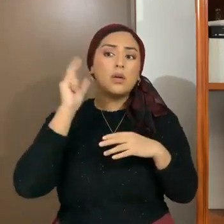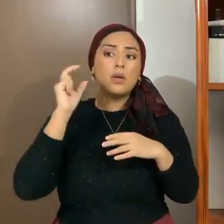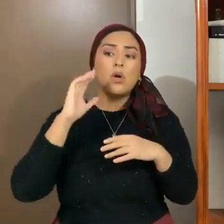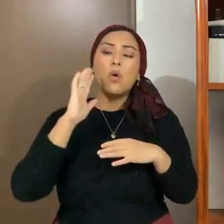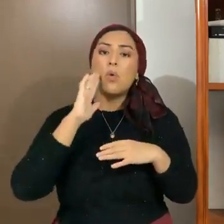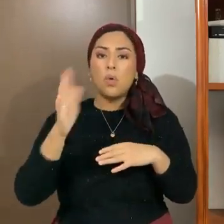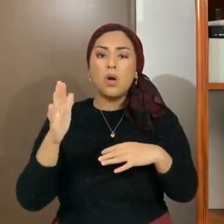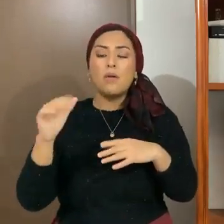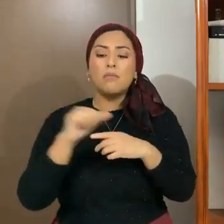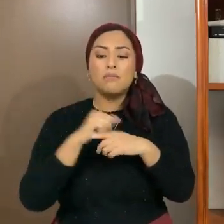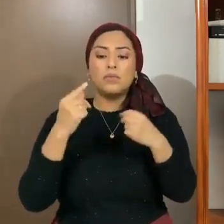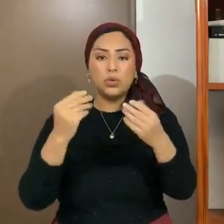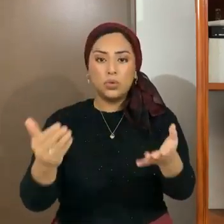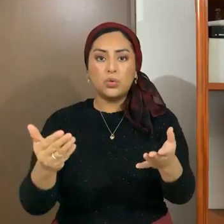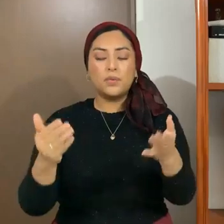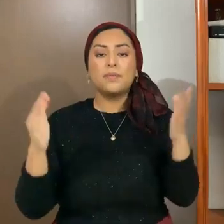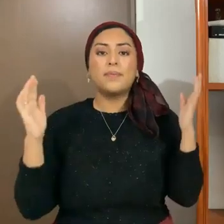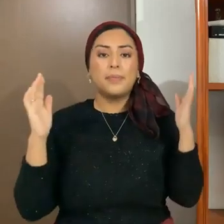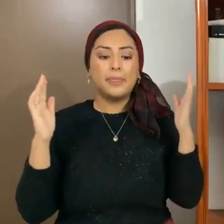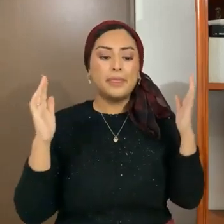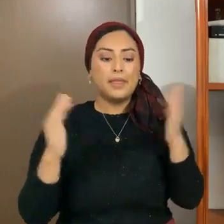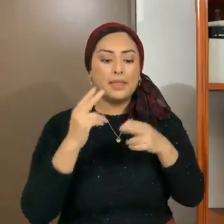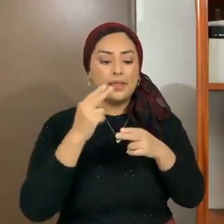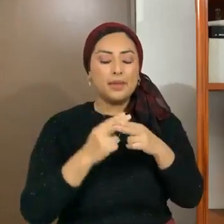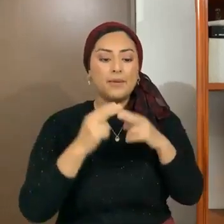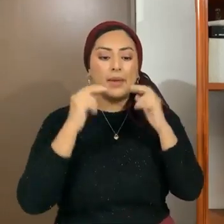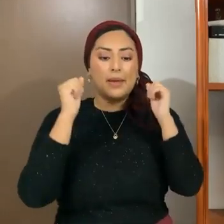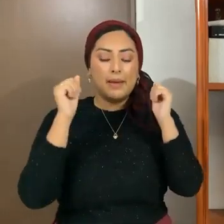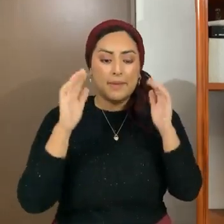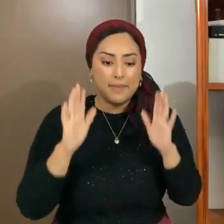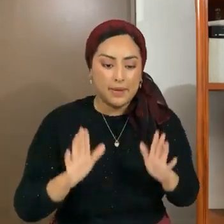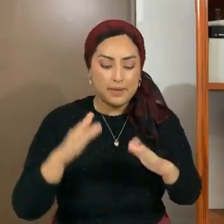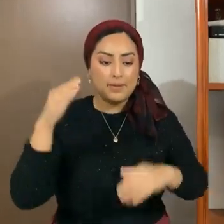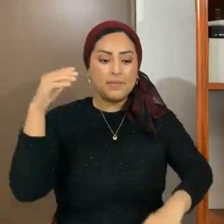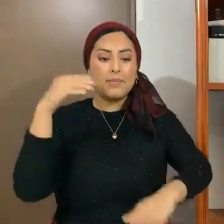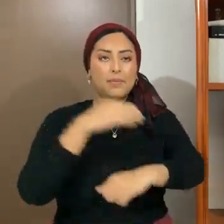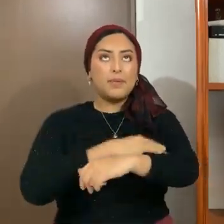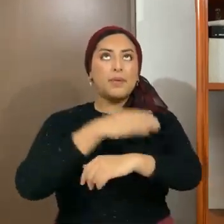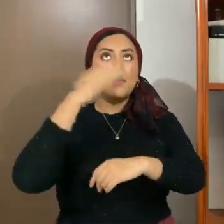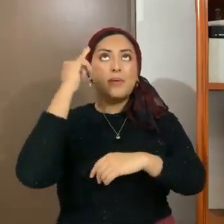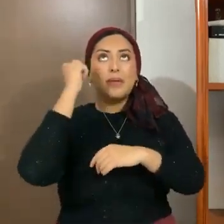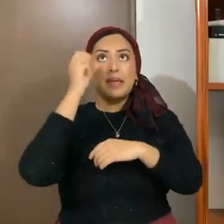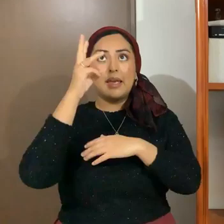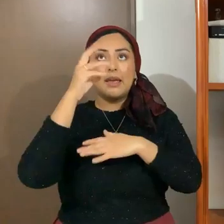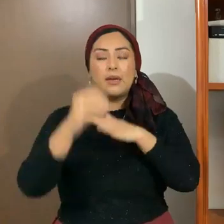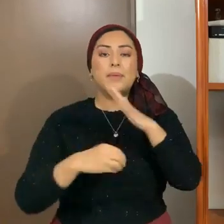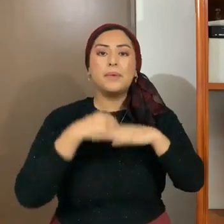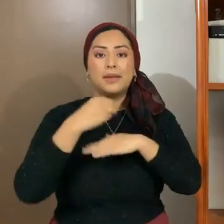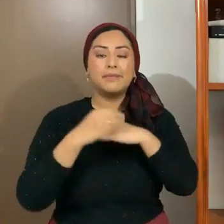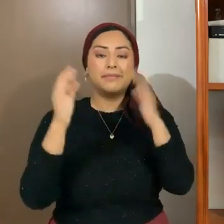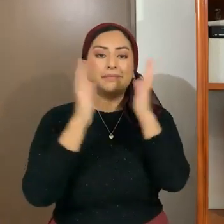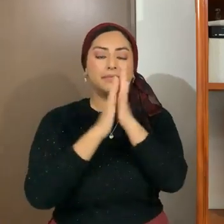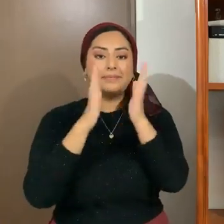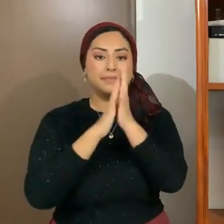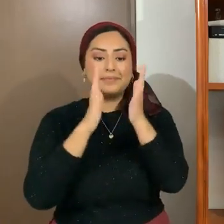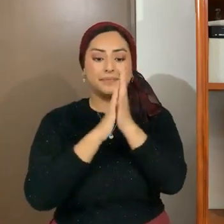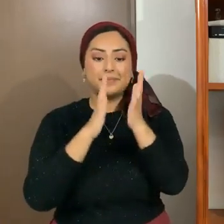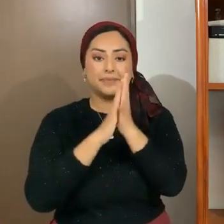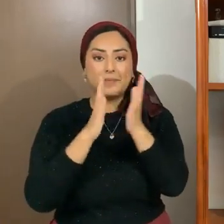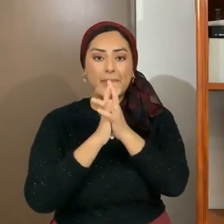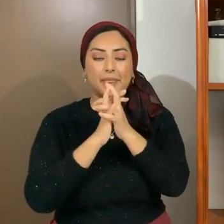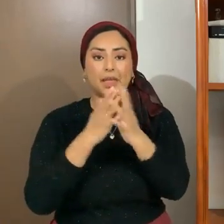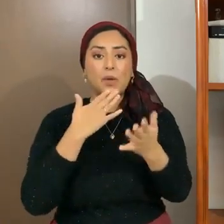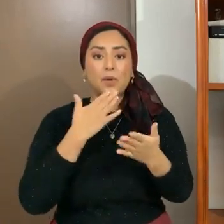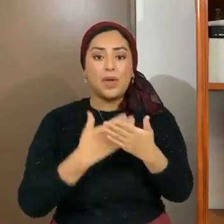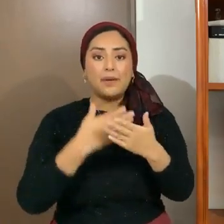que oiremos lo llevaremos por obra. En el nombre bendito y poderoso de Yahshua HaMashiach, Omen, Beomen. Aleluya.